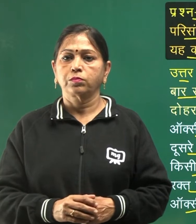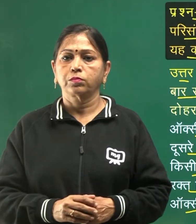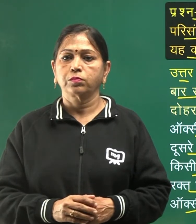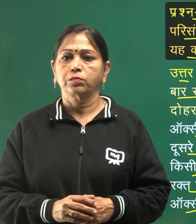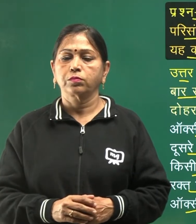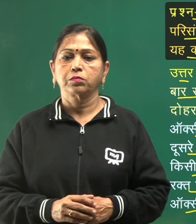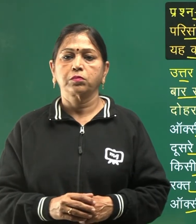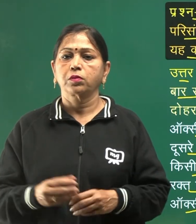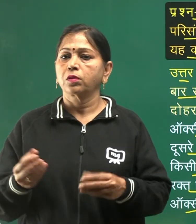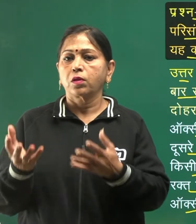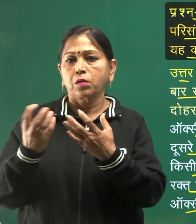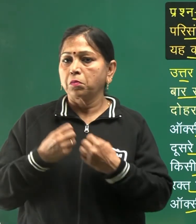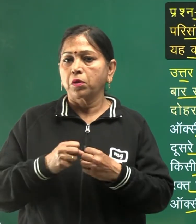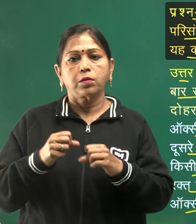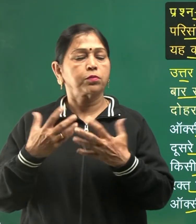नहीं मिल पाएगी।